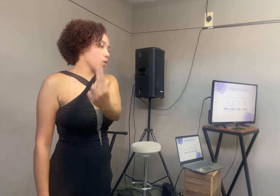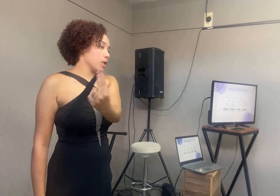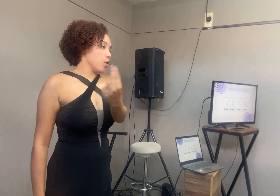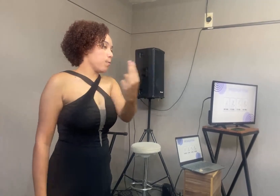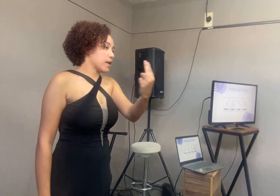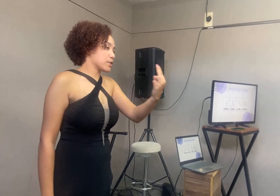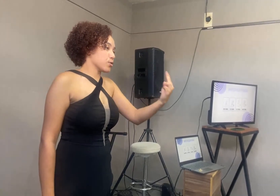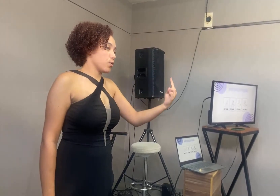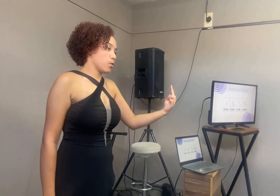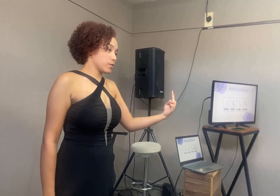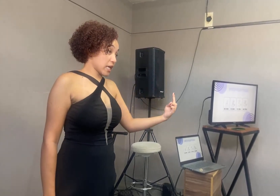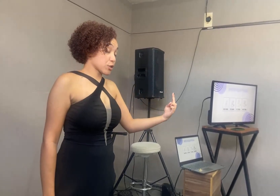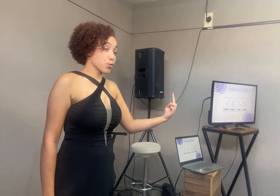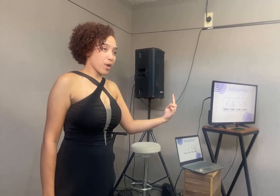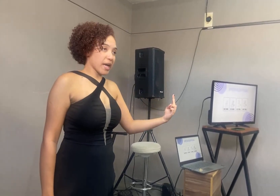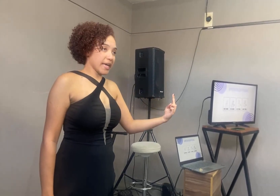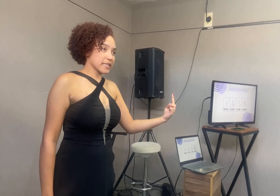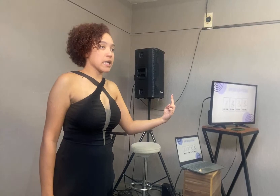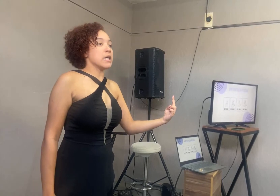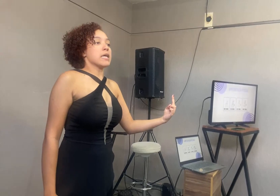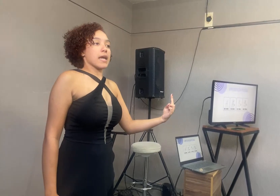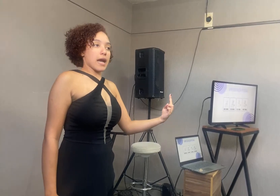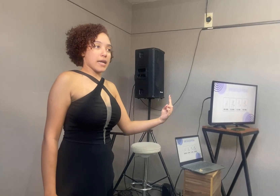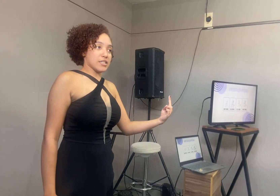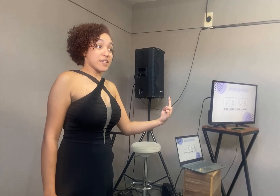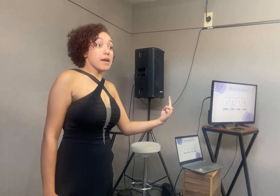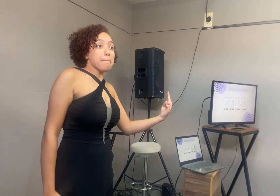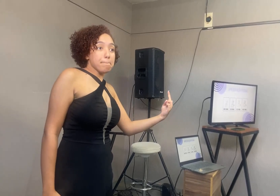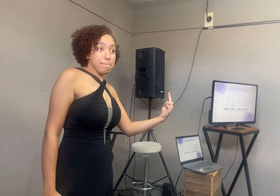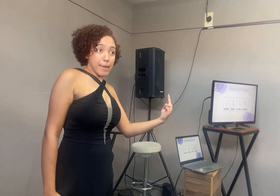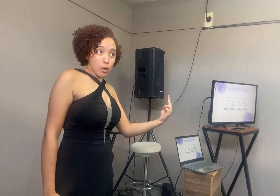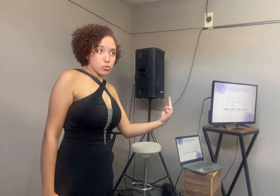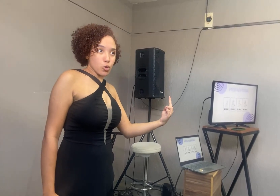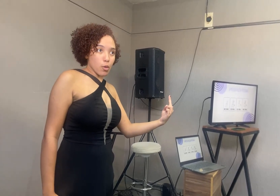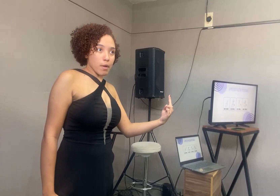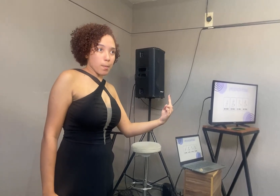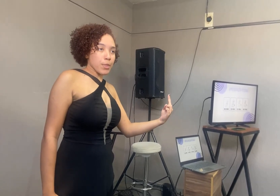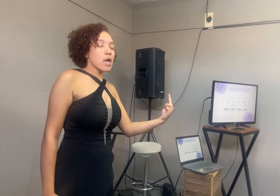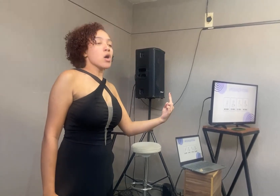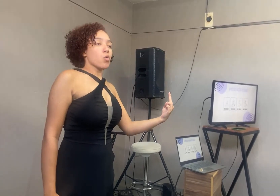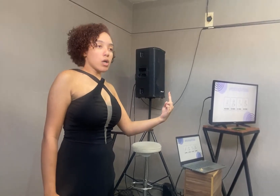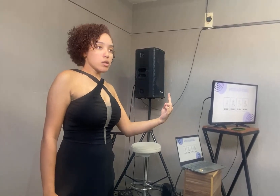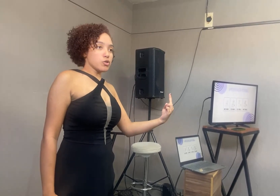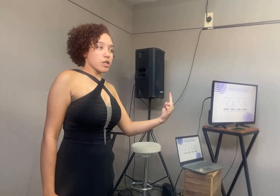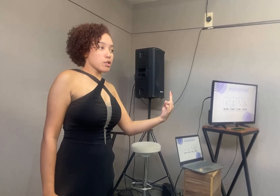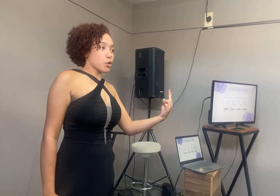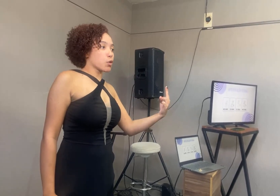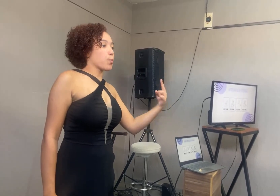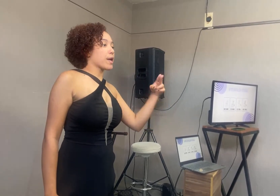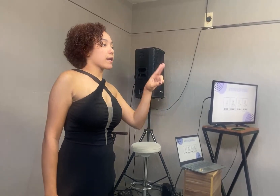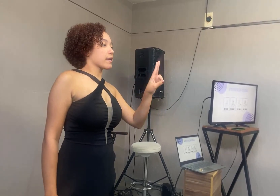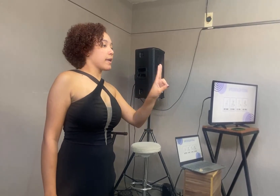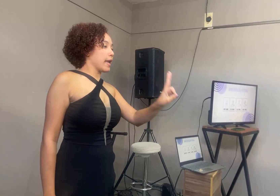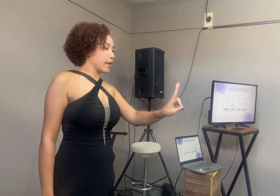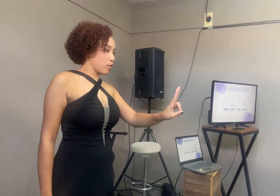eu traço uma reta, quer dizer meu nome. Quando eu direciono para quem eu